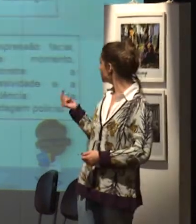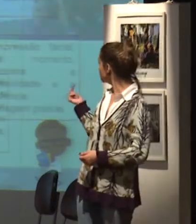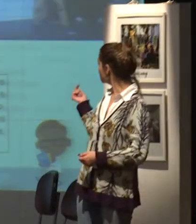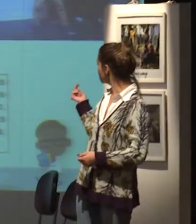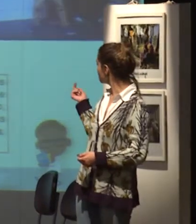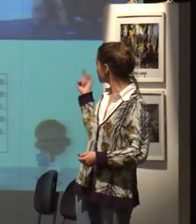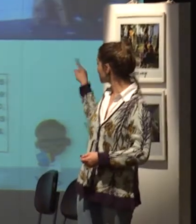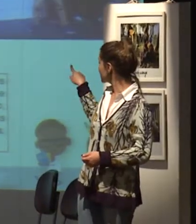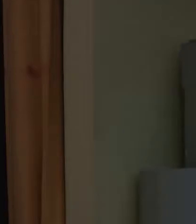favor?